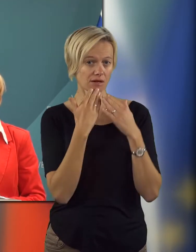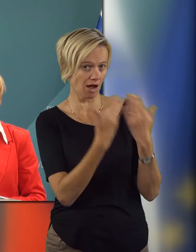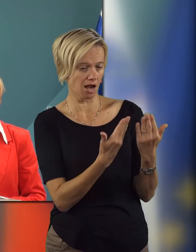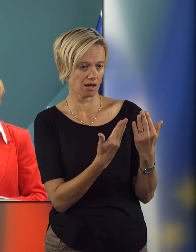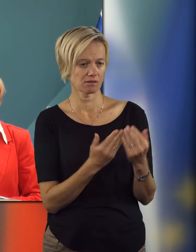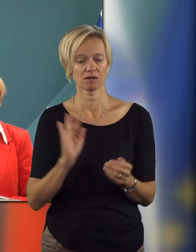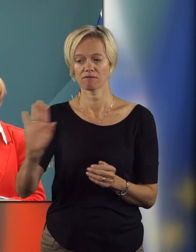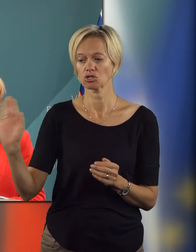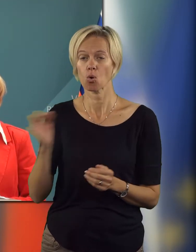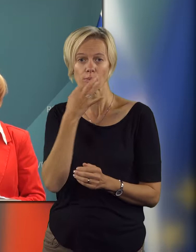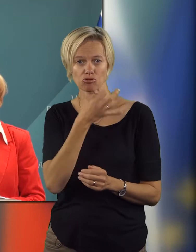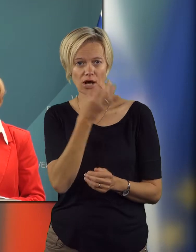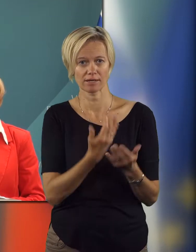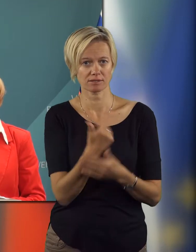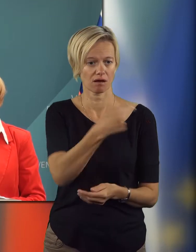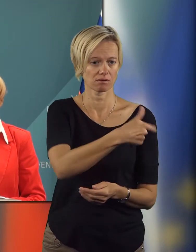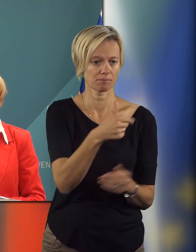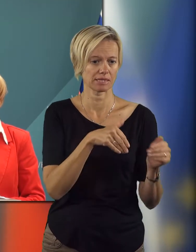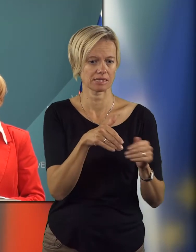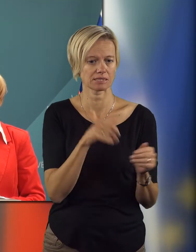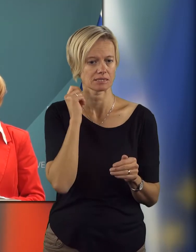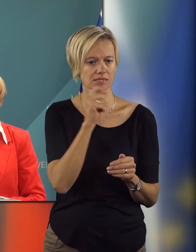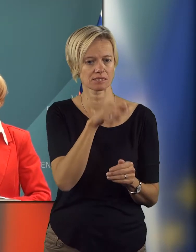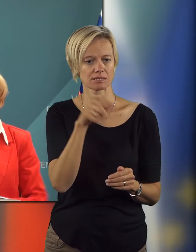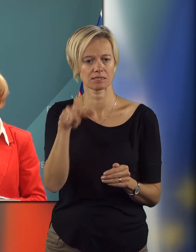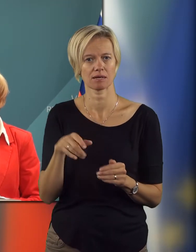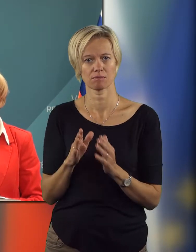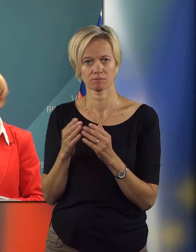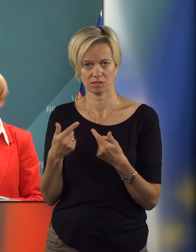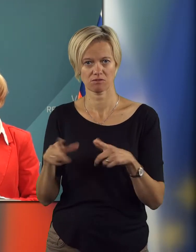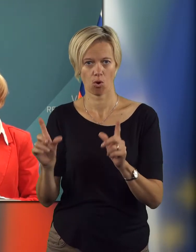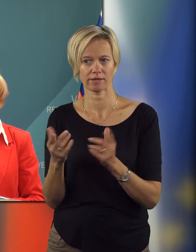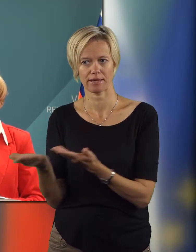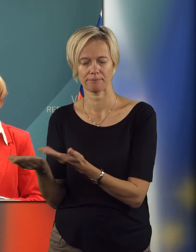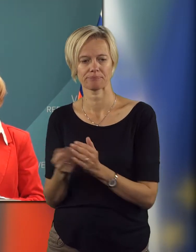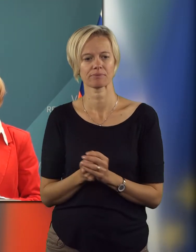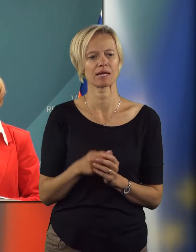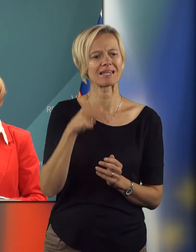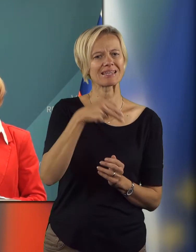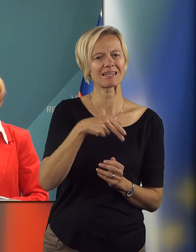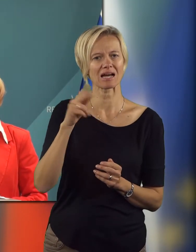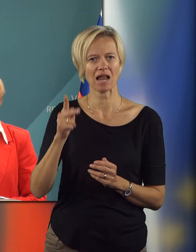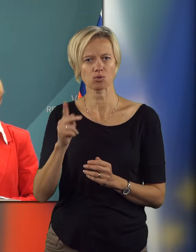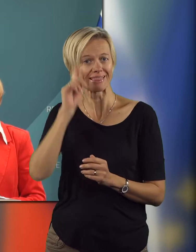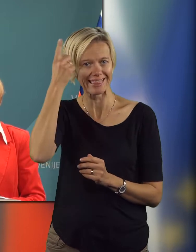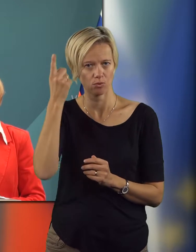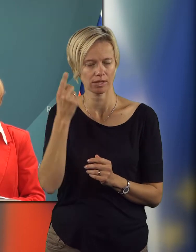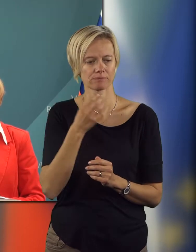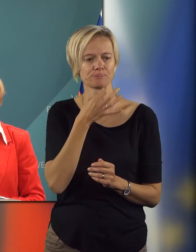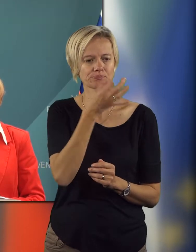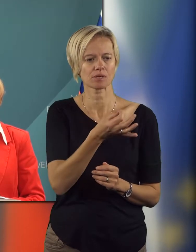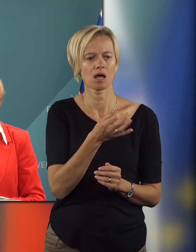Vaše vprašanje za eno ali drugo ministrico. Dnevnik je prvi, dvigi v roko, izvolite. Nina Knavs,